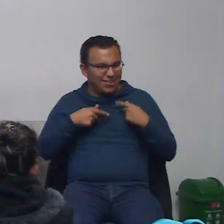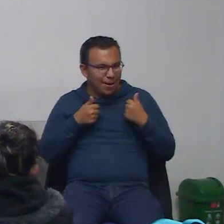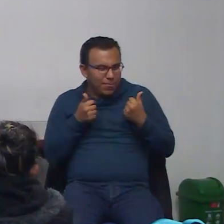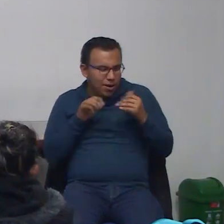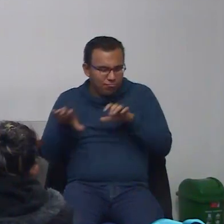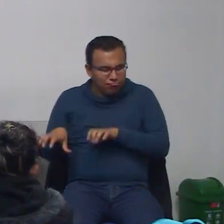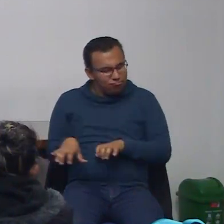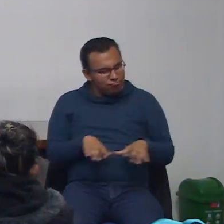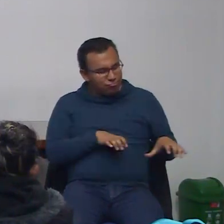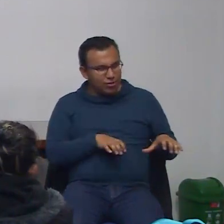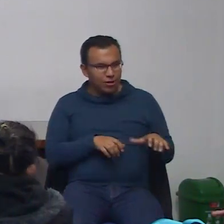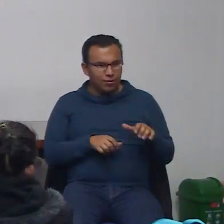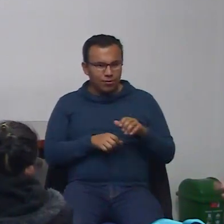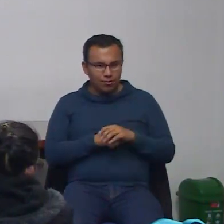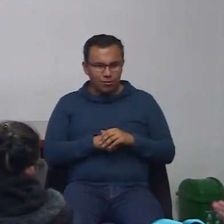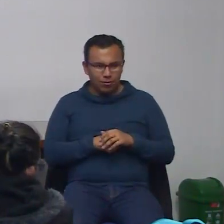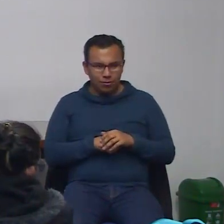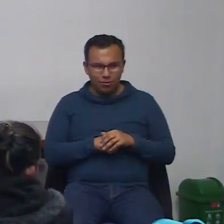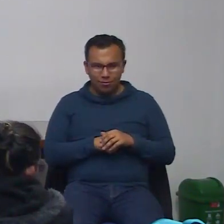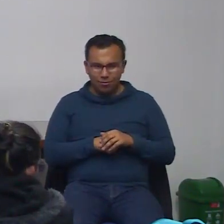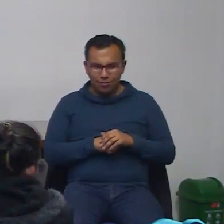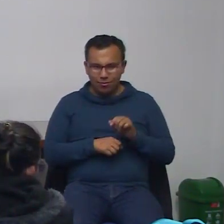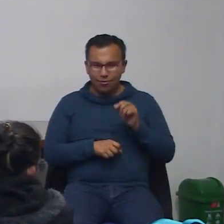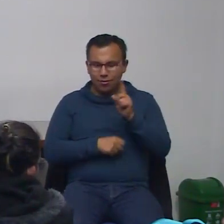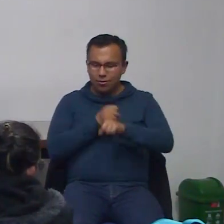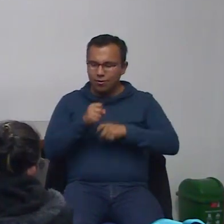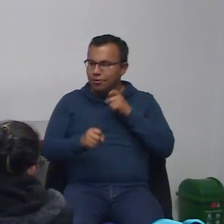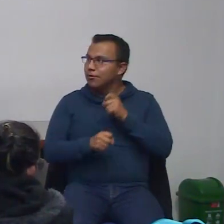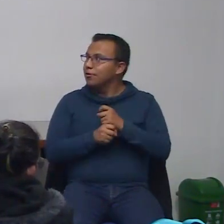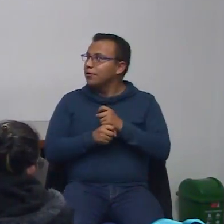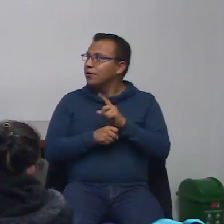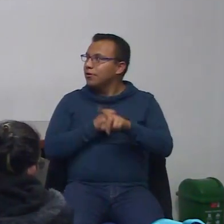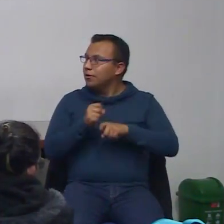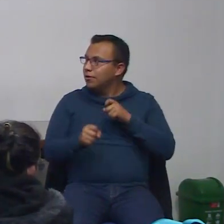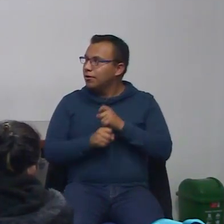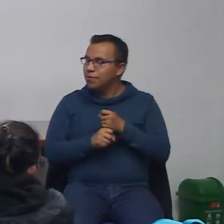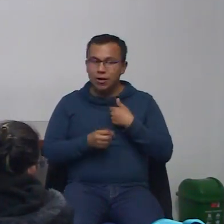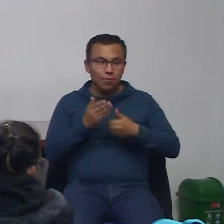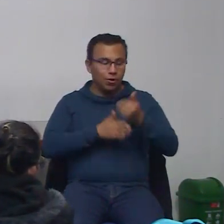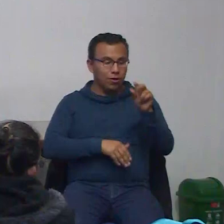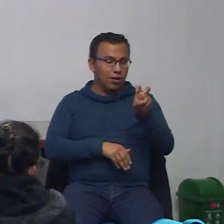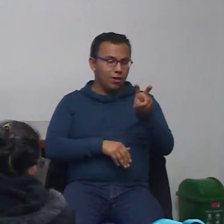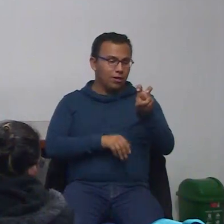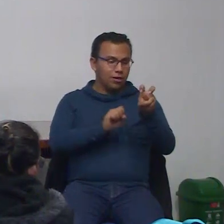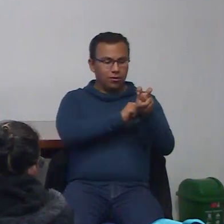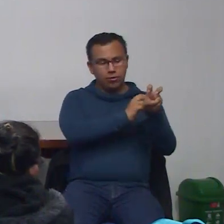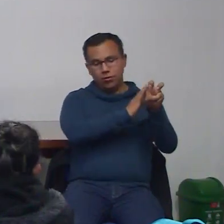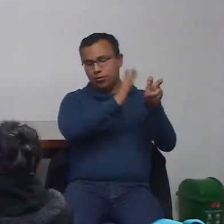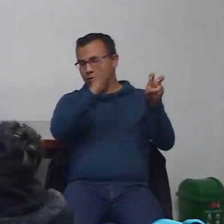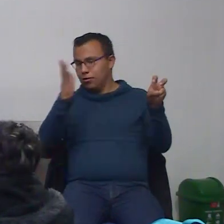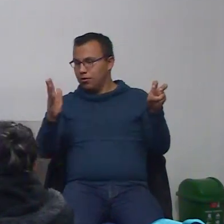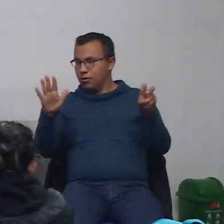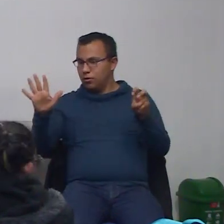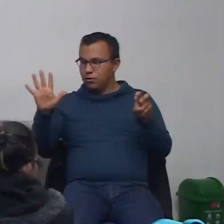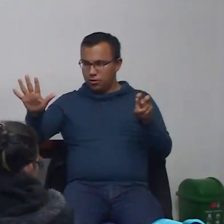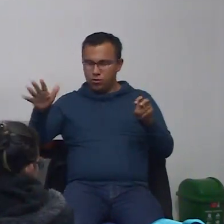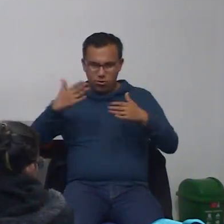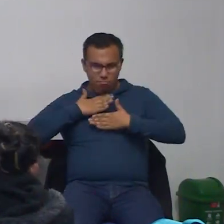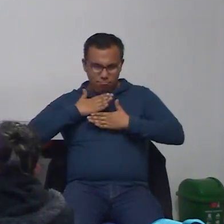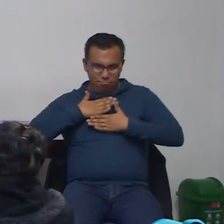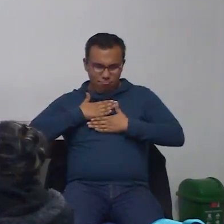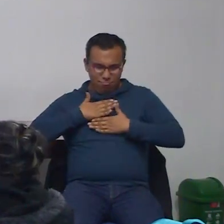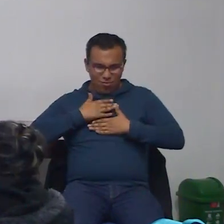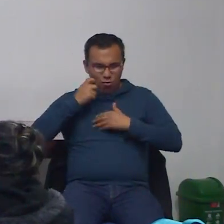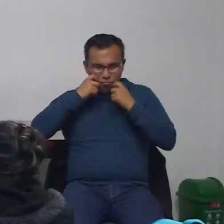di cuenta a través de los años que yo no puedo trabajar en una empresa que entra que entro a las 7 de la mañana y salgo a las 5 de la tarde yo estoy hablando por